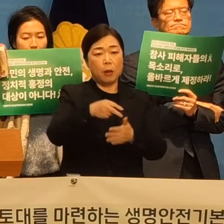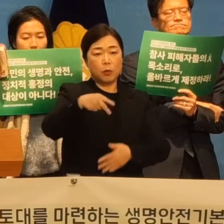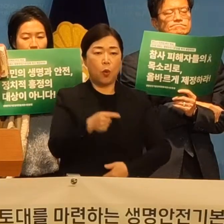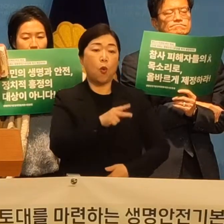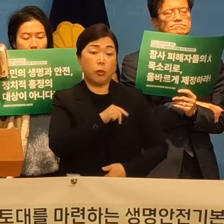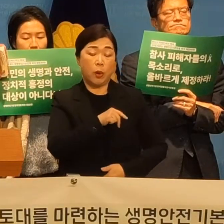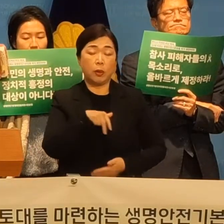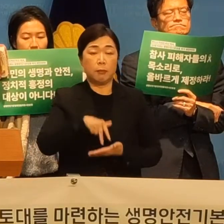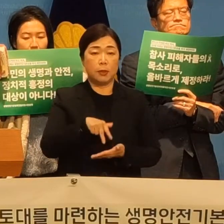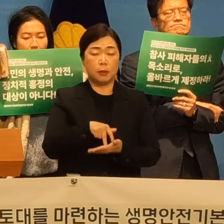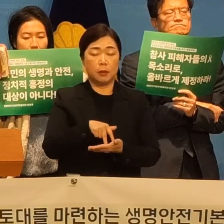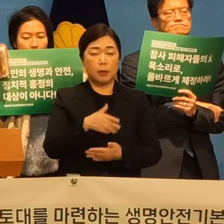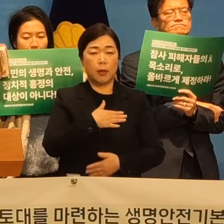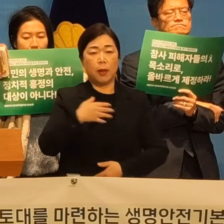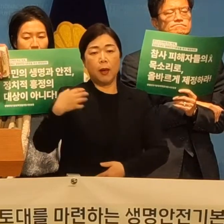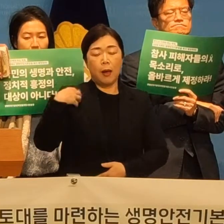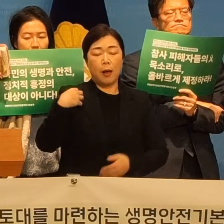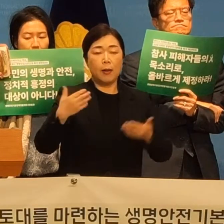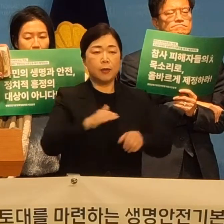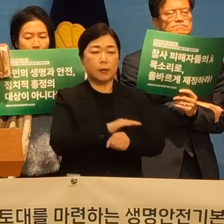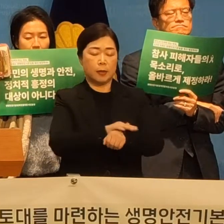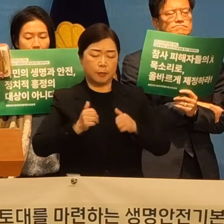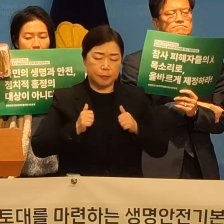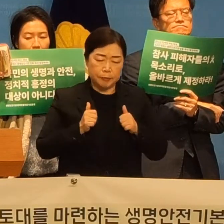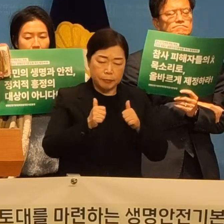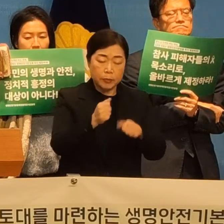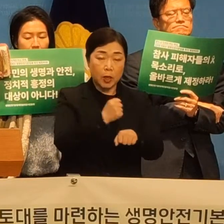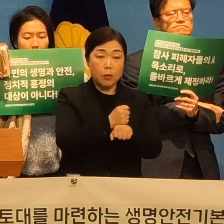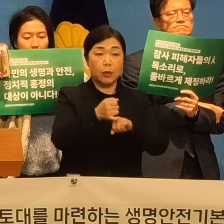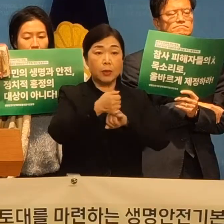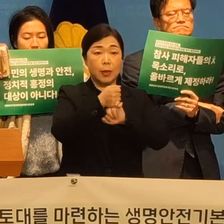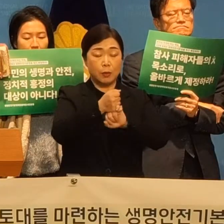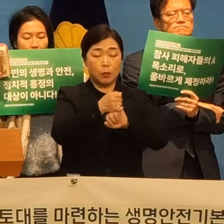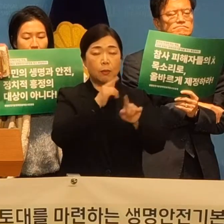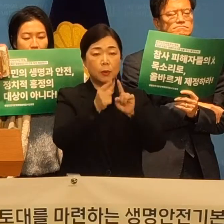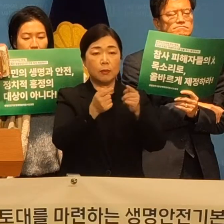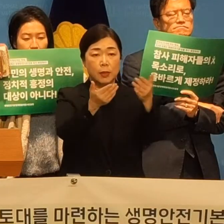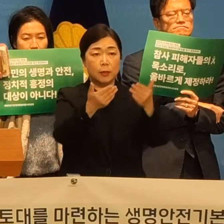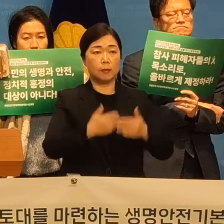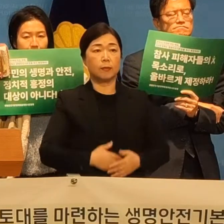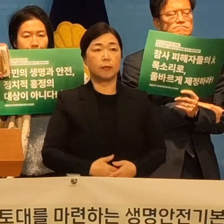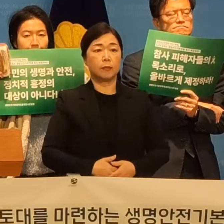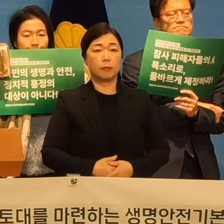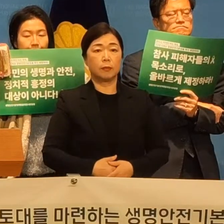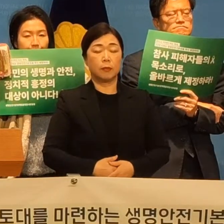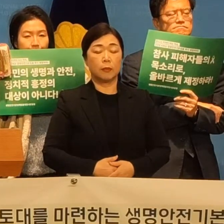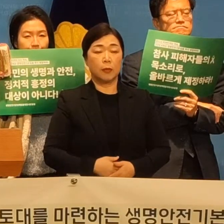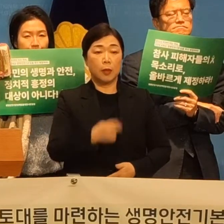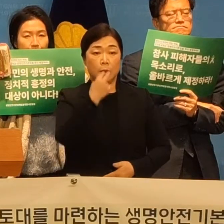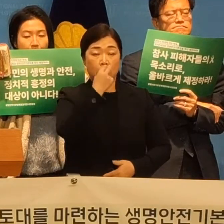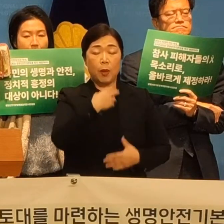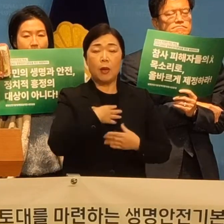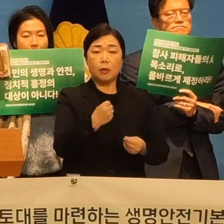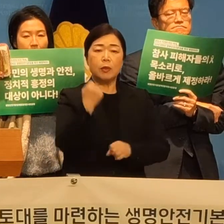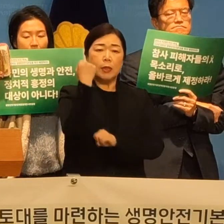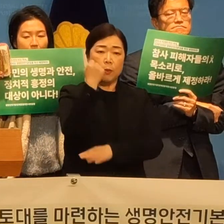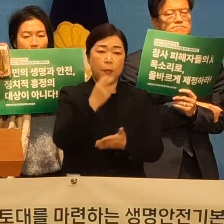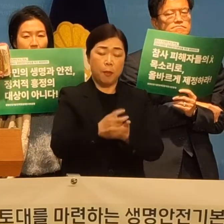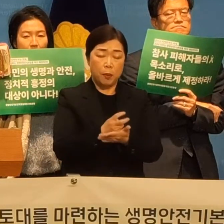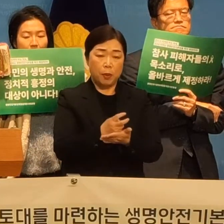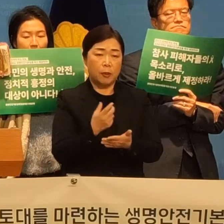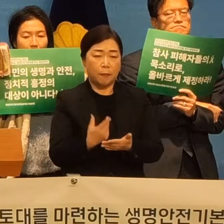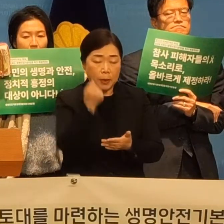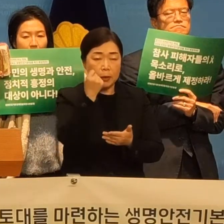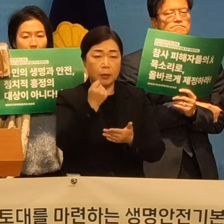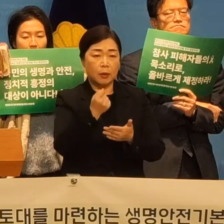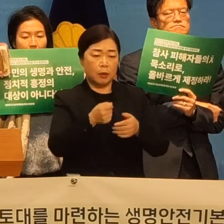소위위원으로서 제가 해야 하는 역할을 성실히 또 끝까지 해내겠다는 약속도 함께 드립니다. 생명안전기본법이 조속하고 내실